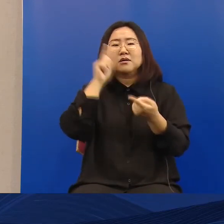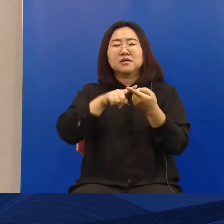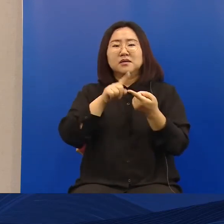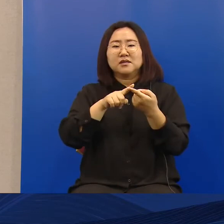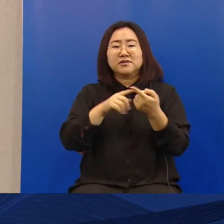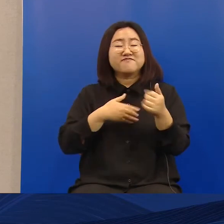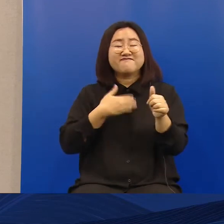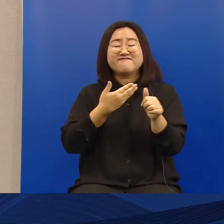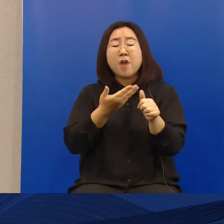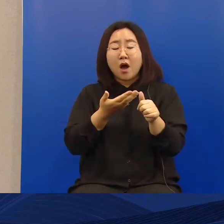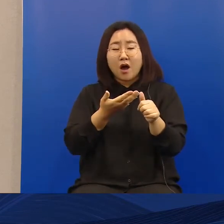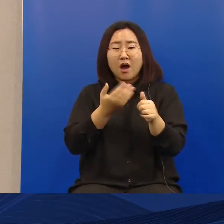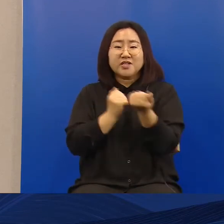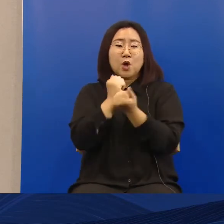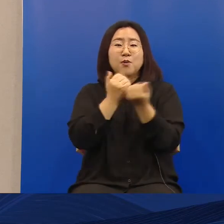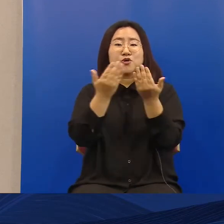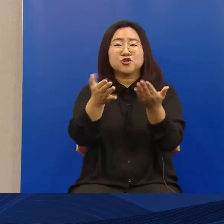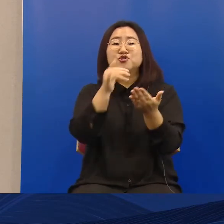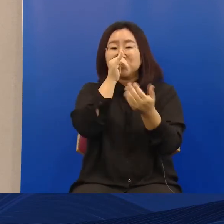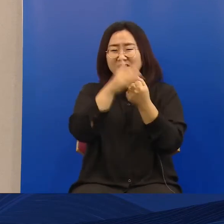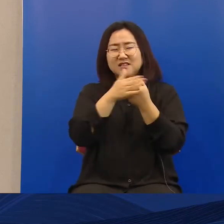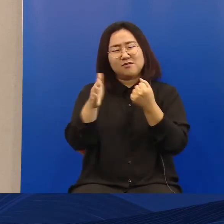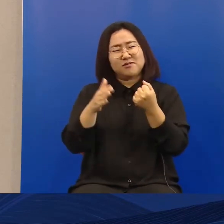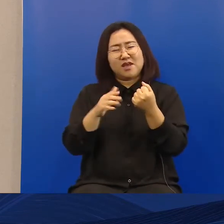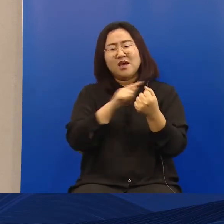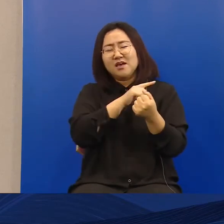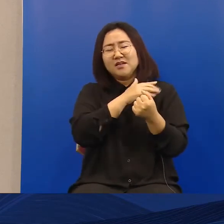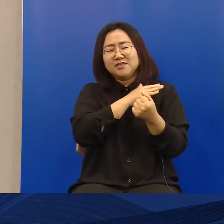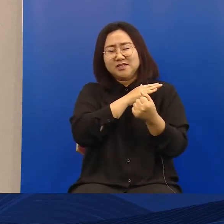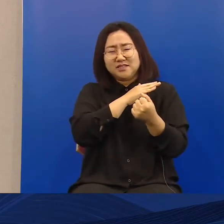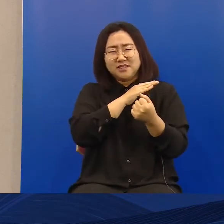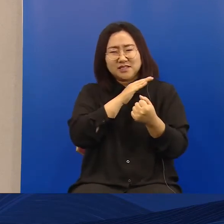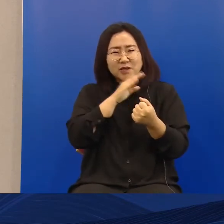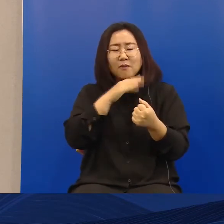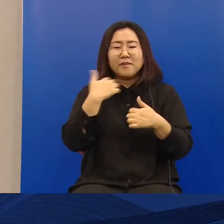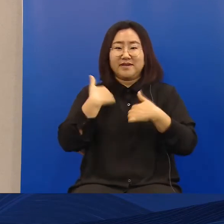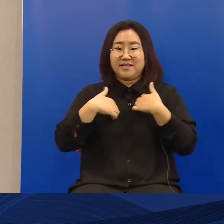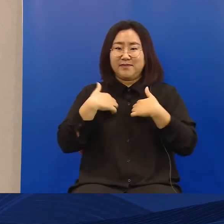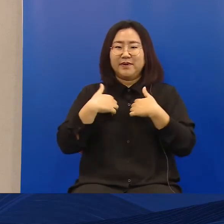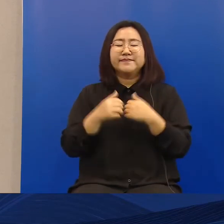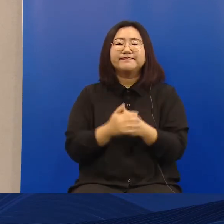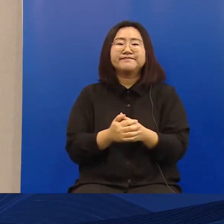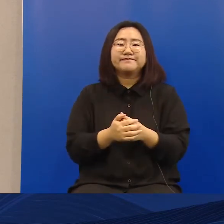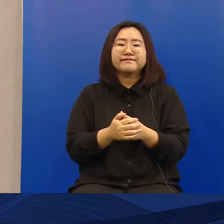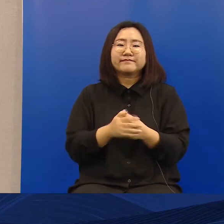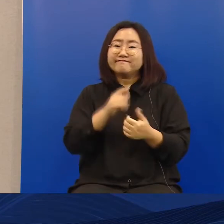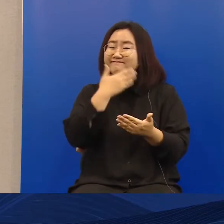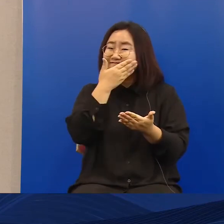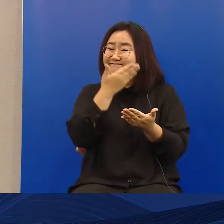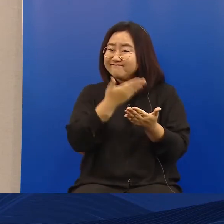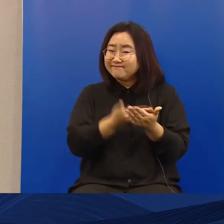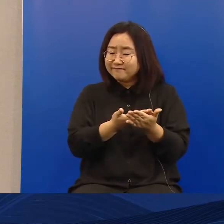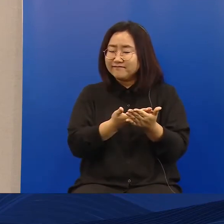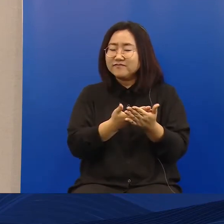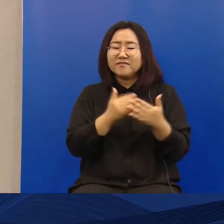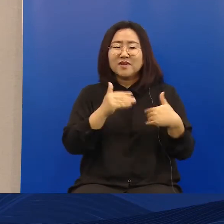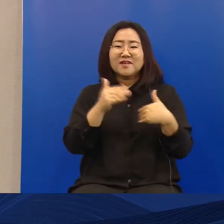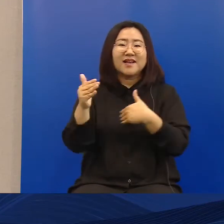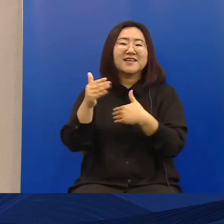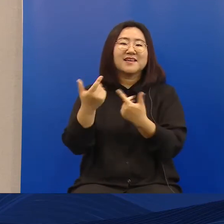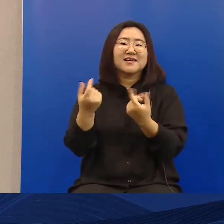제가 말씀드릴 수 있어서 정말 기쁩니다. 그리고 이거는 정책 프레임워크 내에 이미 들어가 있죠. 굉장히 중요한